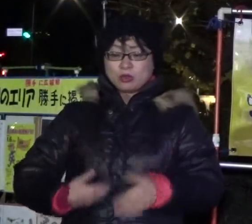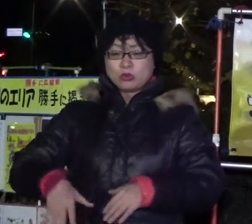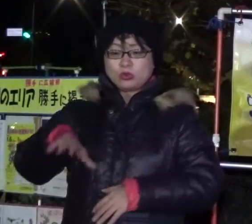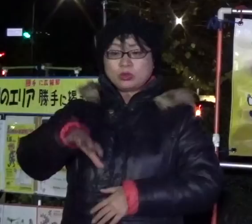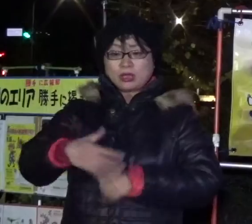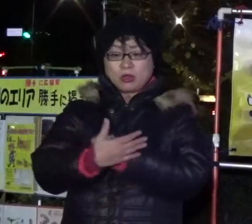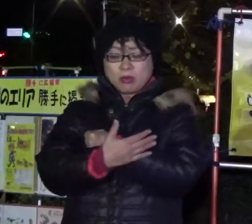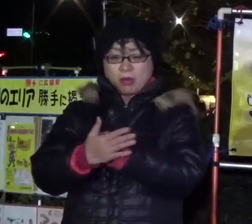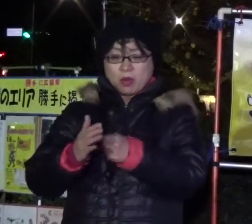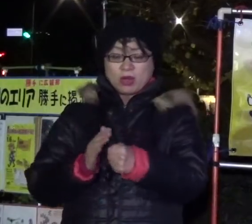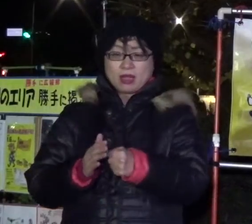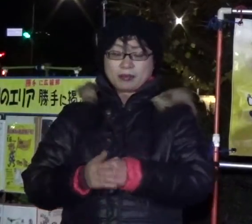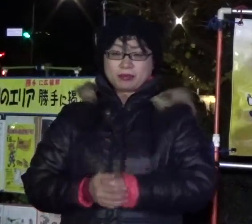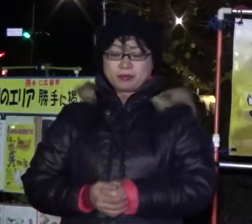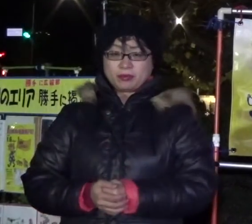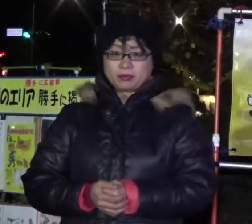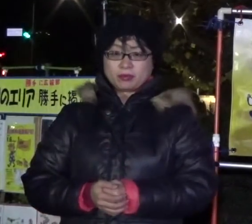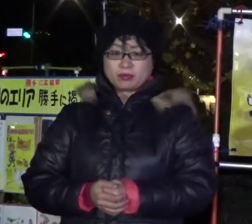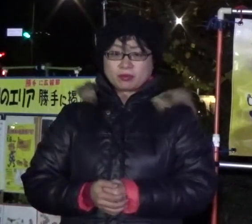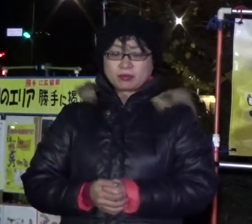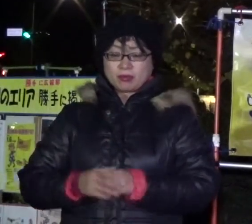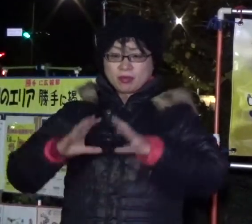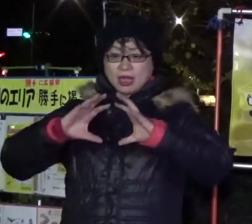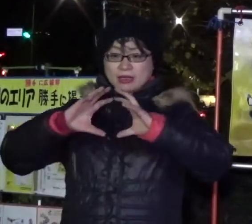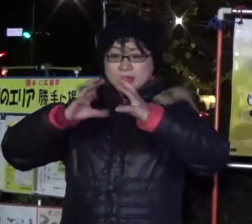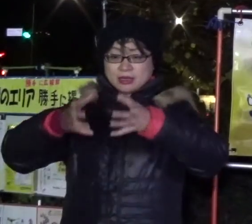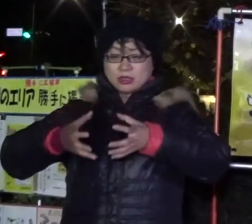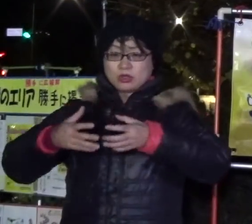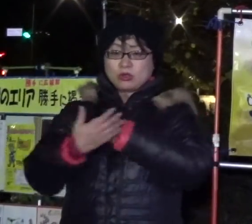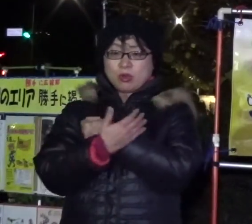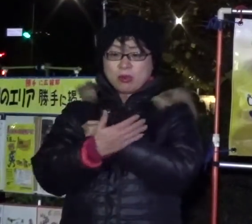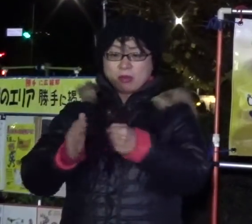れ、地球を守れ、